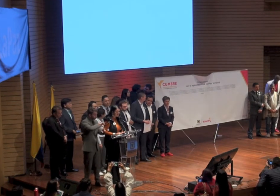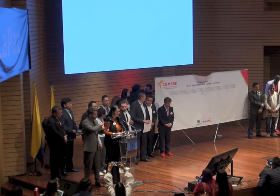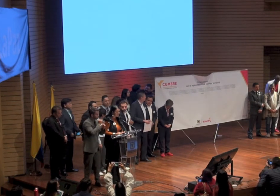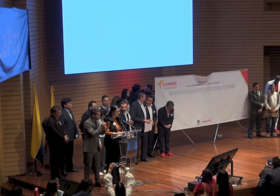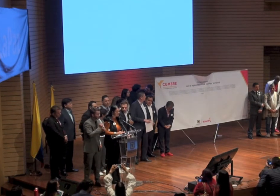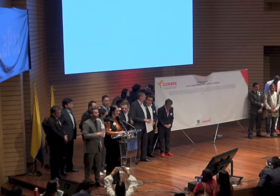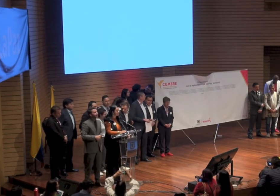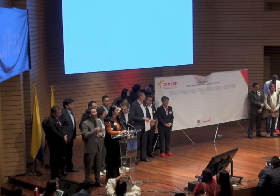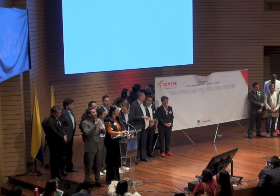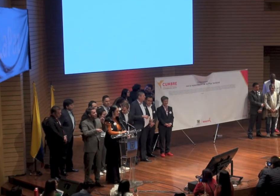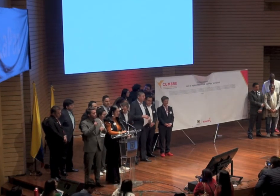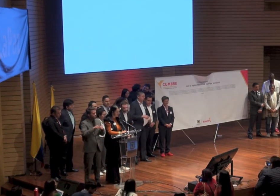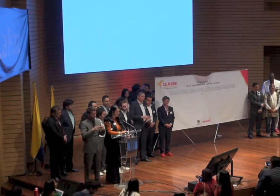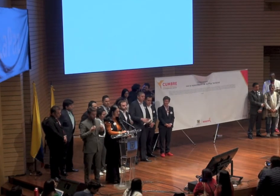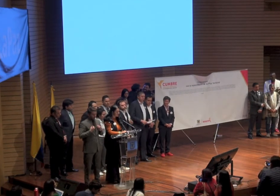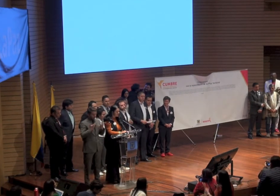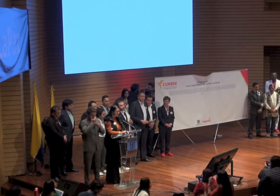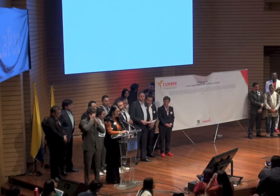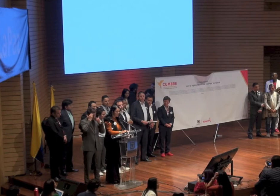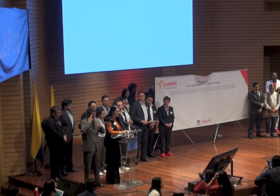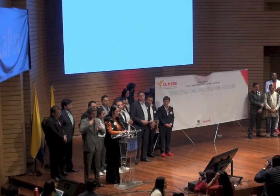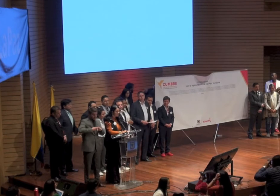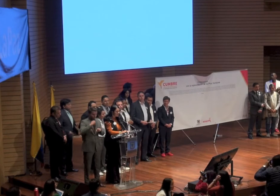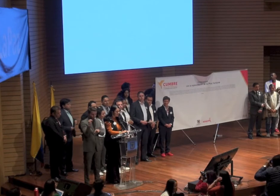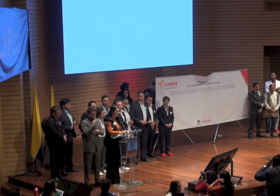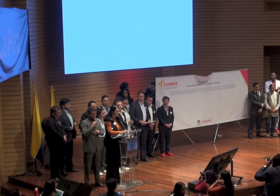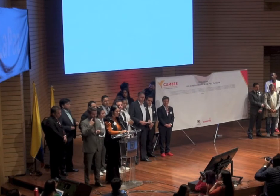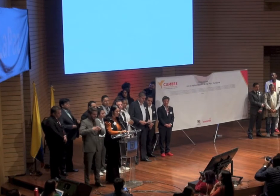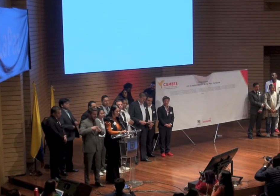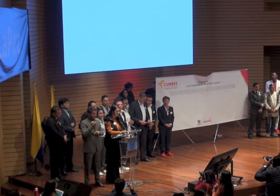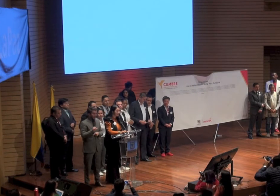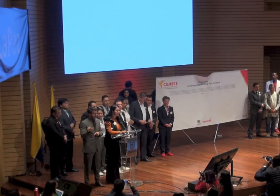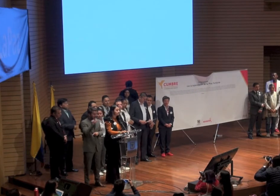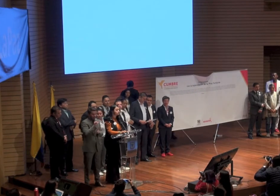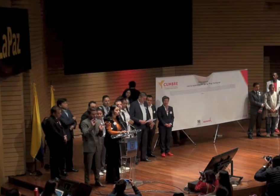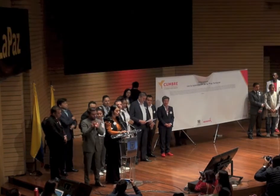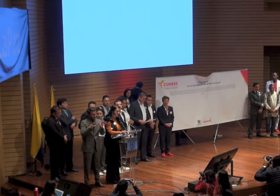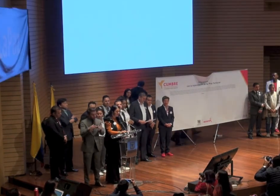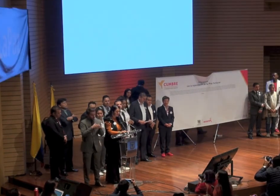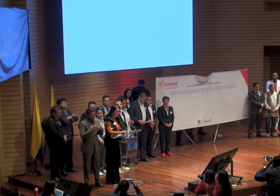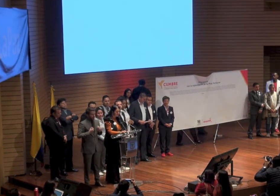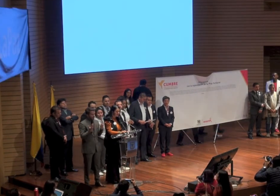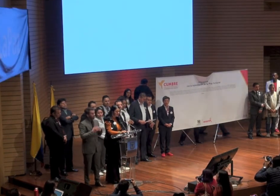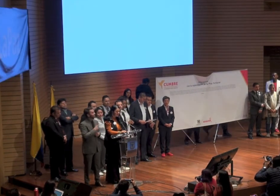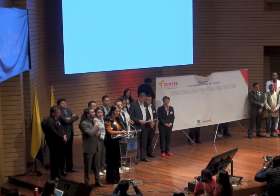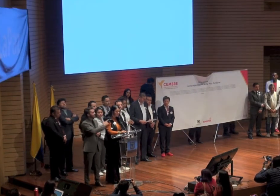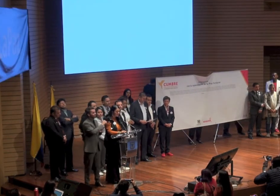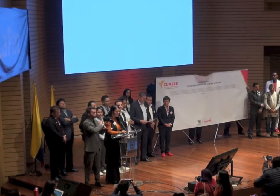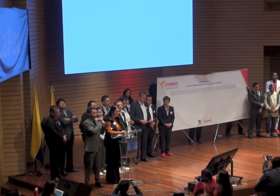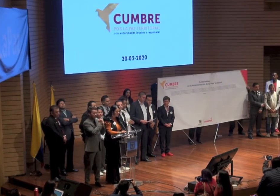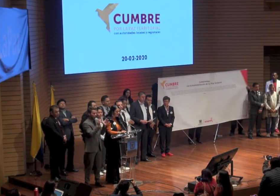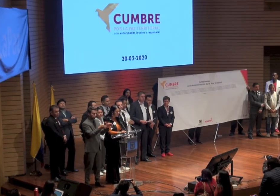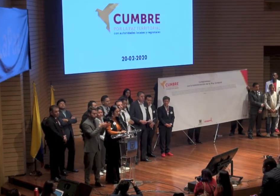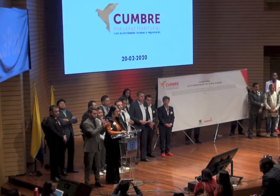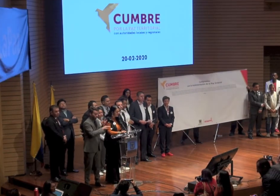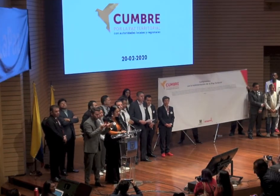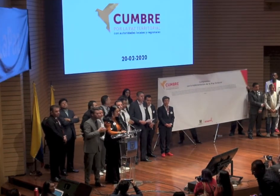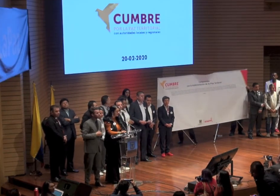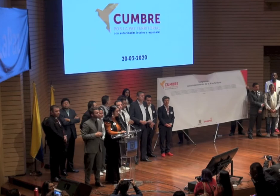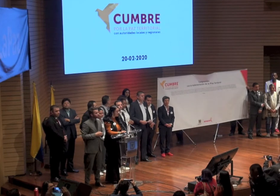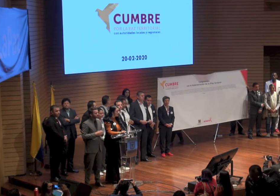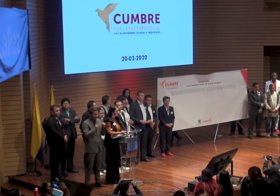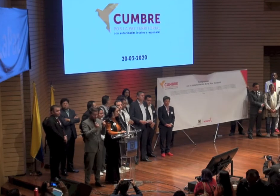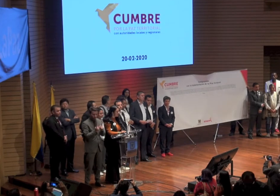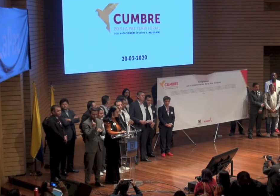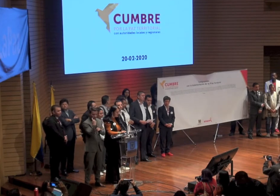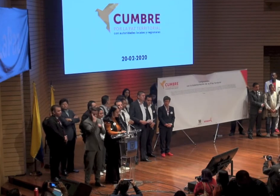de exguerrilleros y exguerrilleras, como de los líderes y de las lideresas sociales, y construir políticas